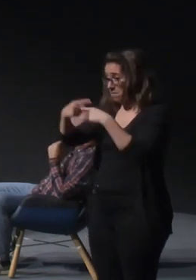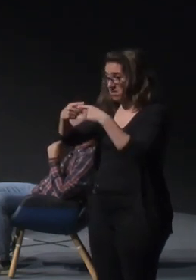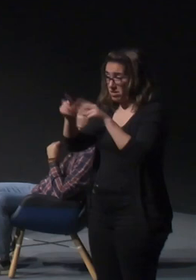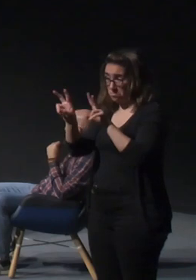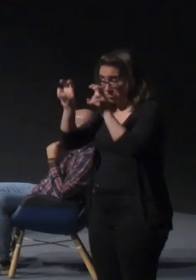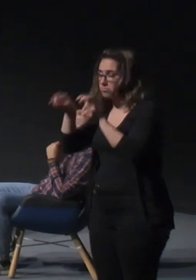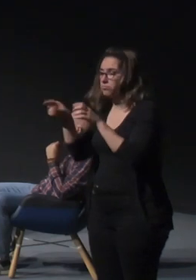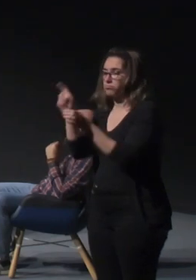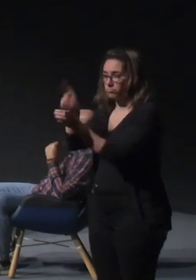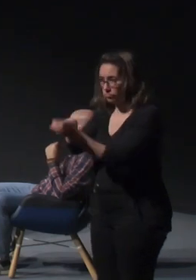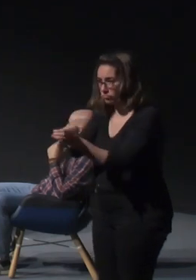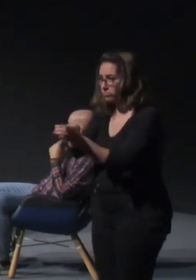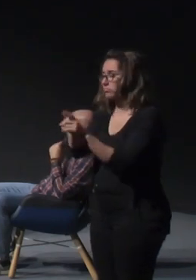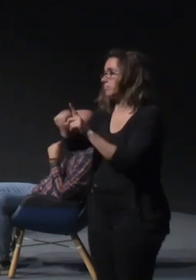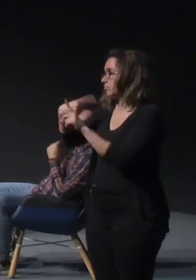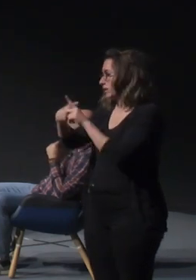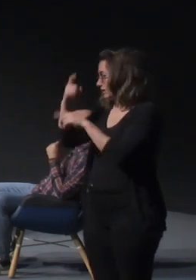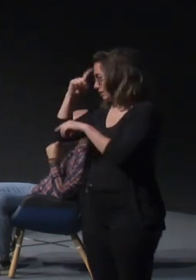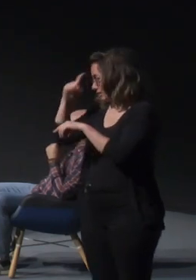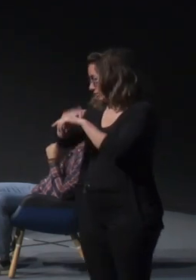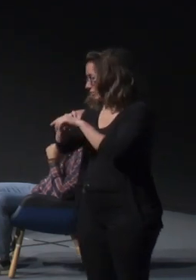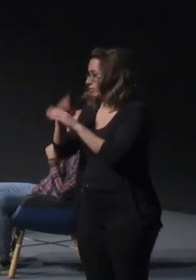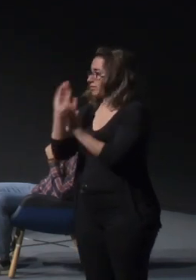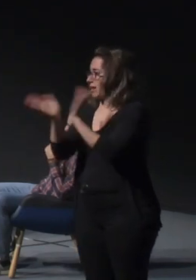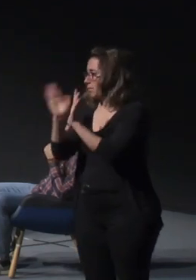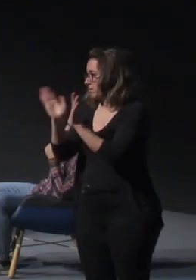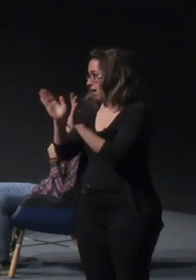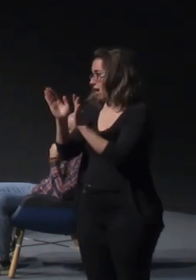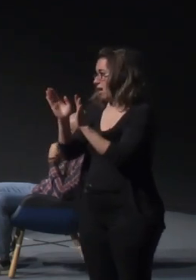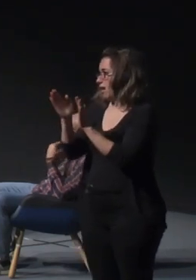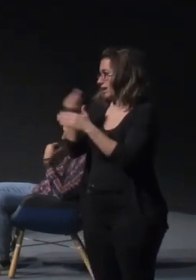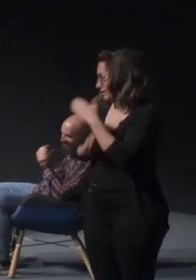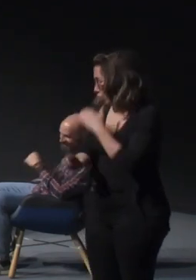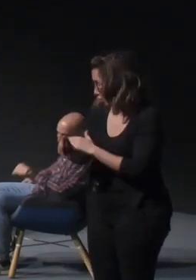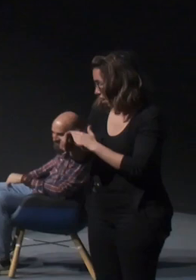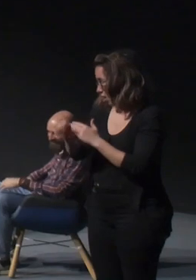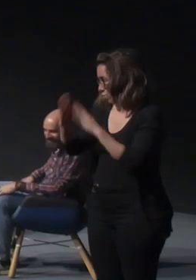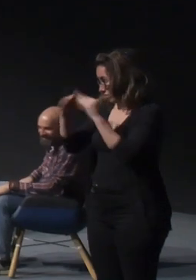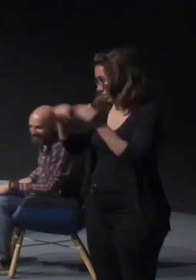psicoterapia sistémico-relacional de la Universidad de Deusto. Casi nada.